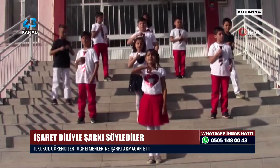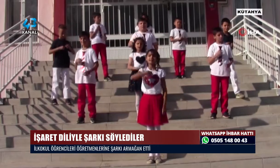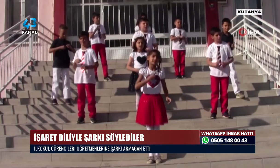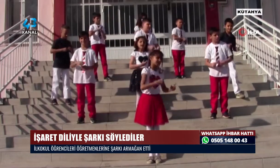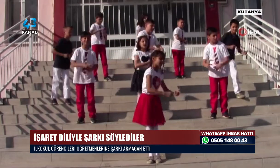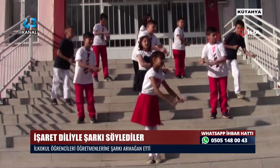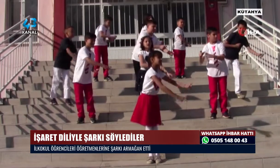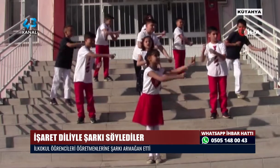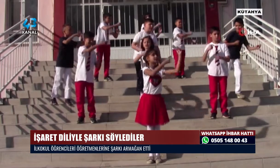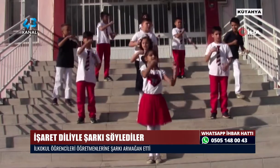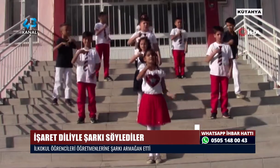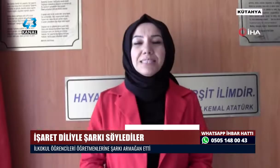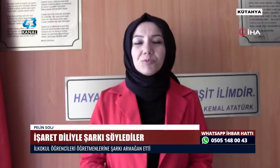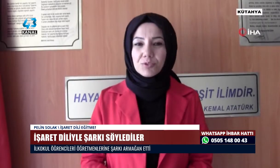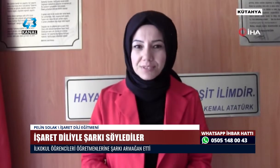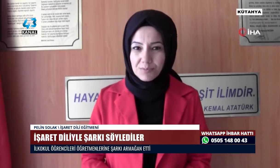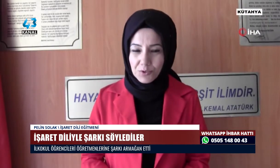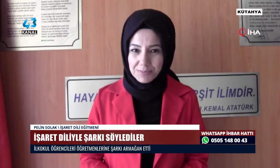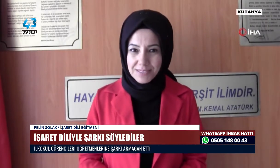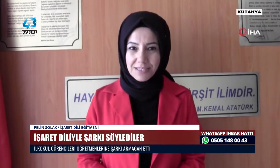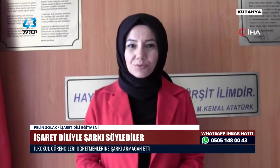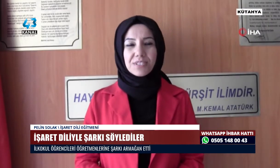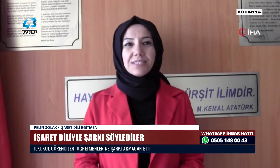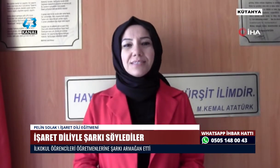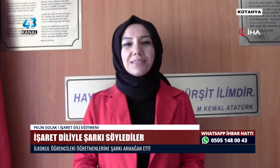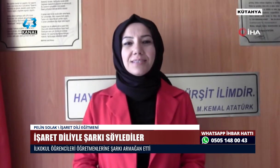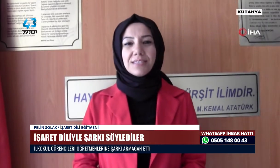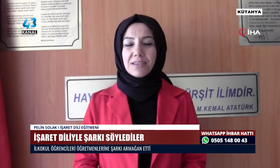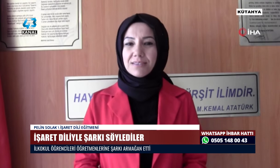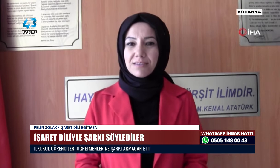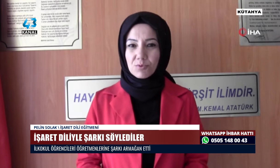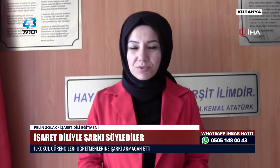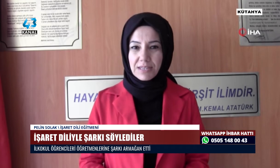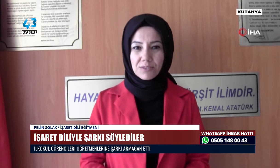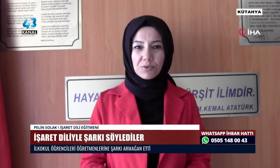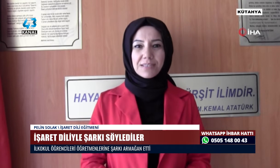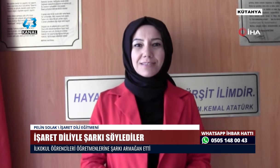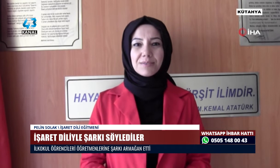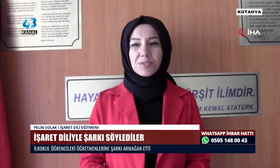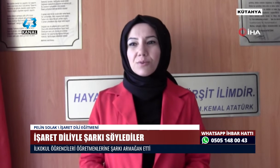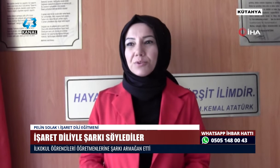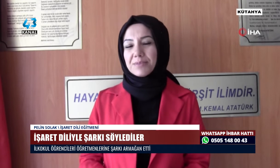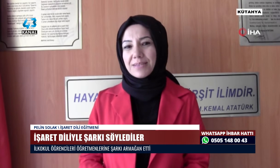yapmak istediklerini belirtti. 24 Kasım Öğretmenler Günü için işaret dili kursuna gelen öğrencilerimiz